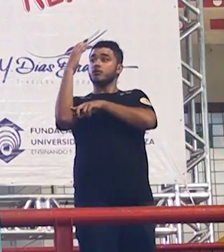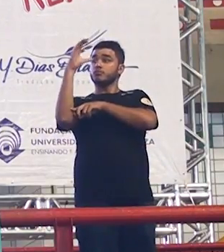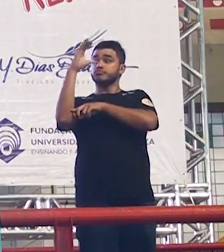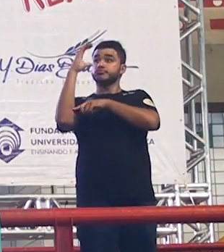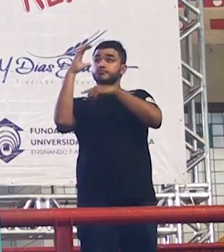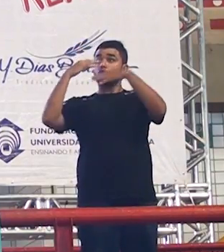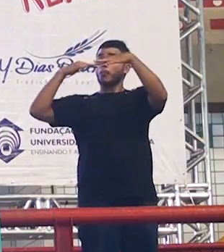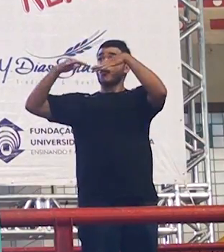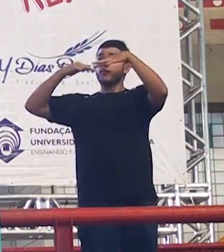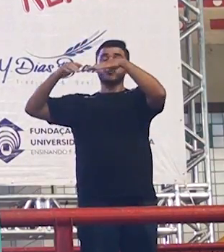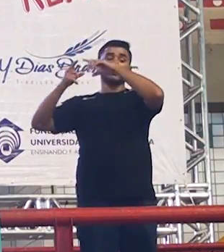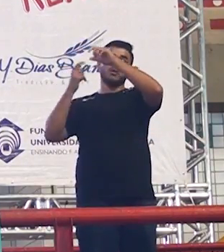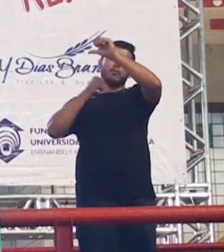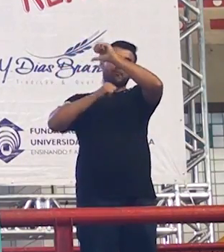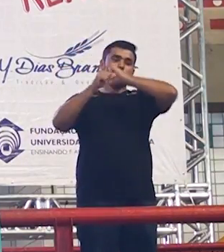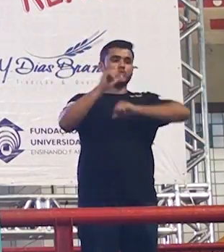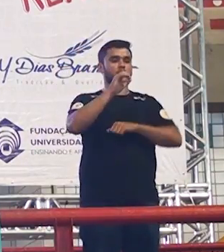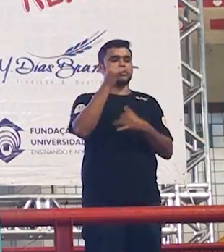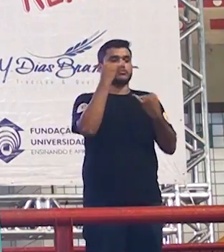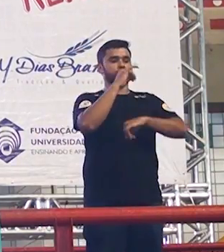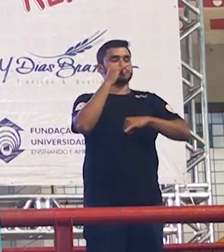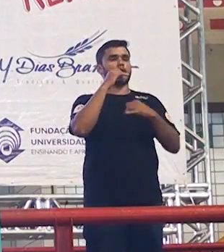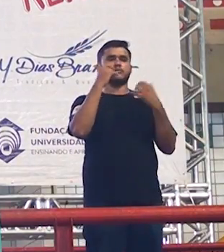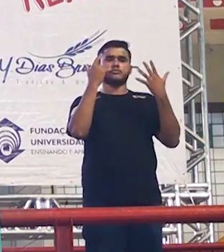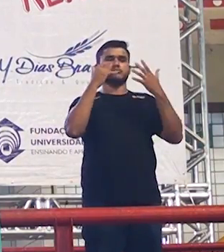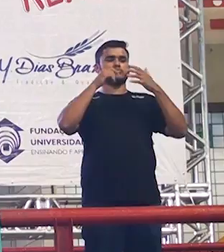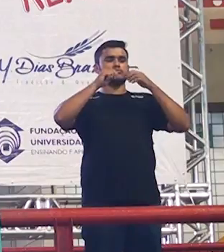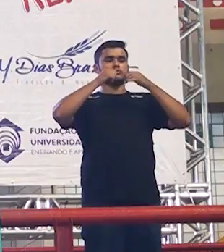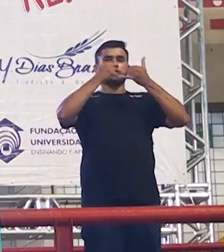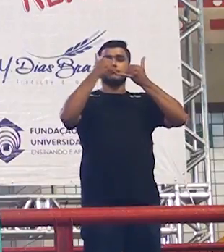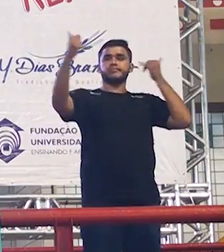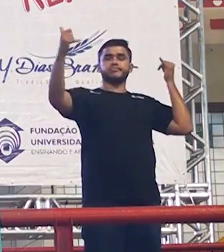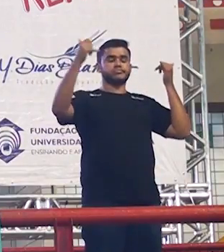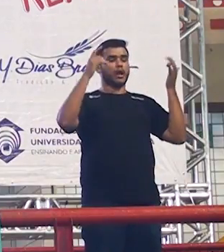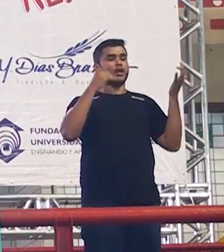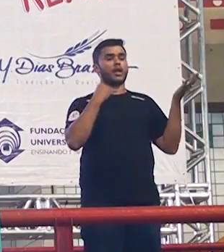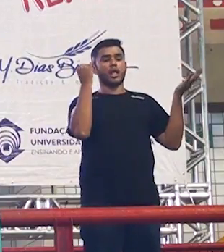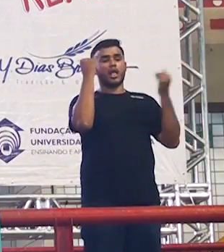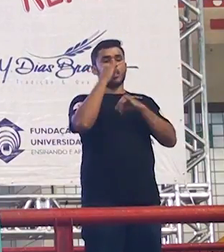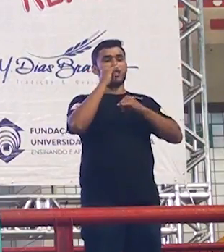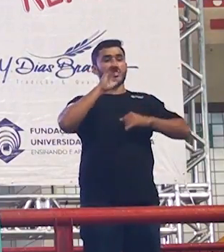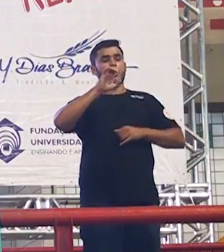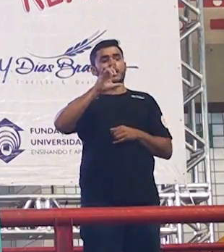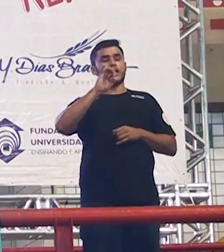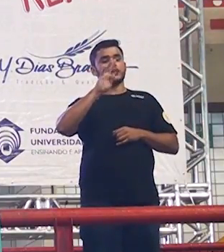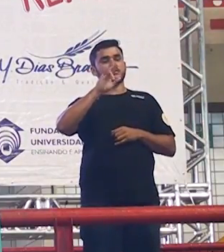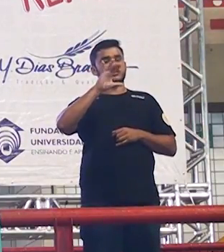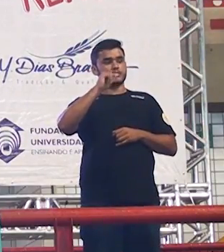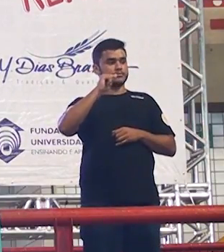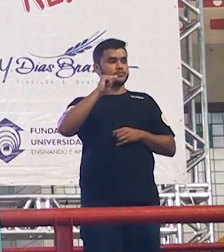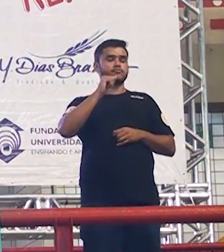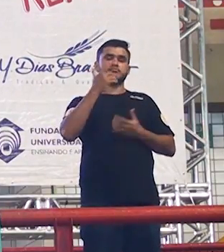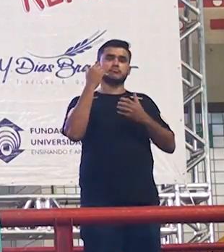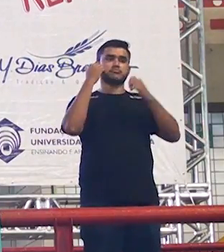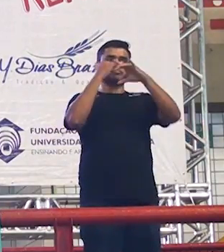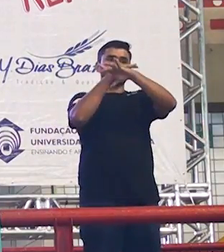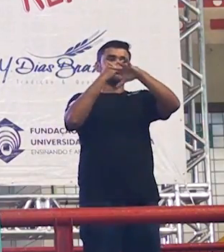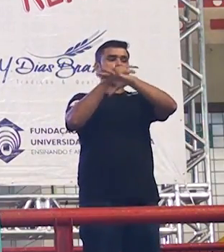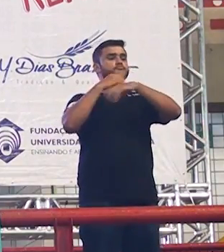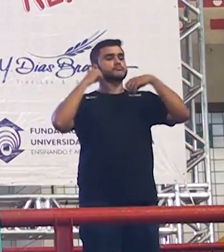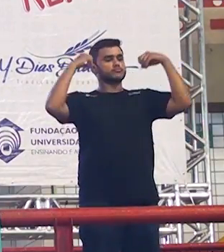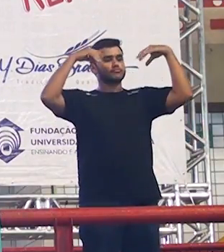energia elétrica vai ser usada para iluminar cidades, estados. Essa é a nossa energia eólica.